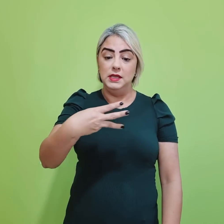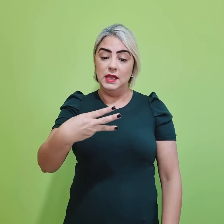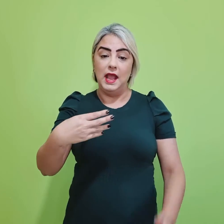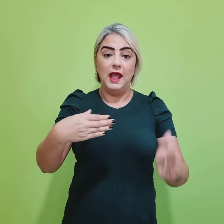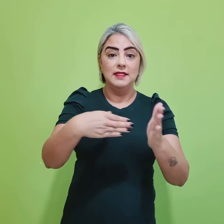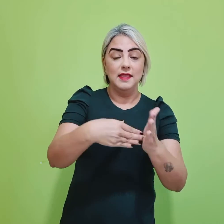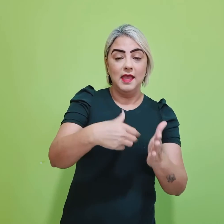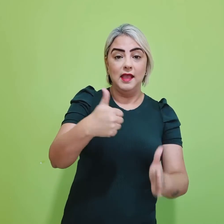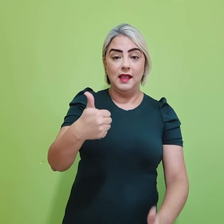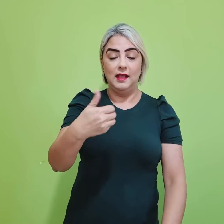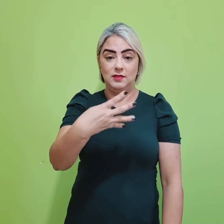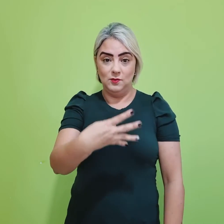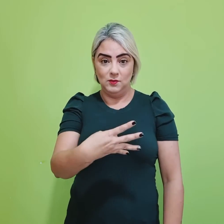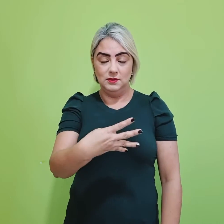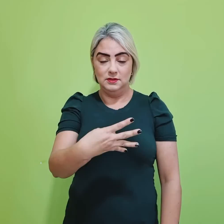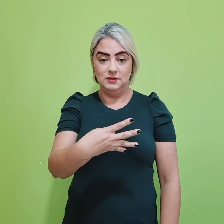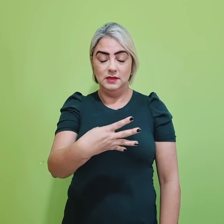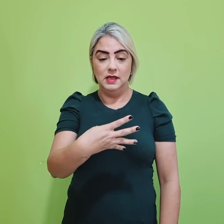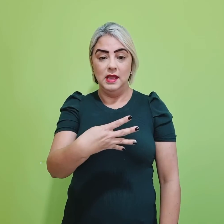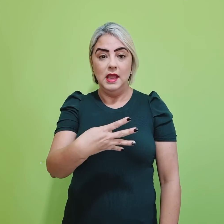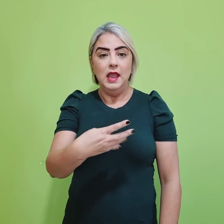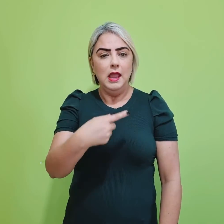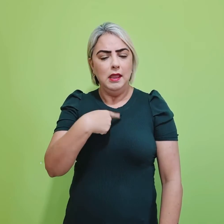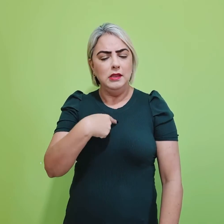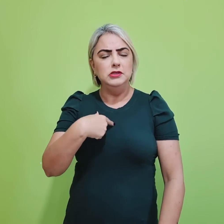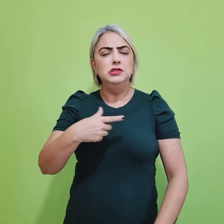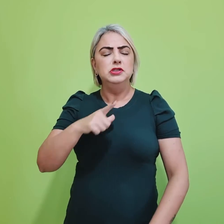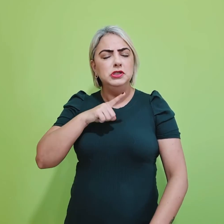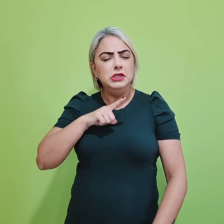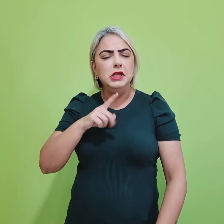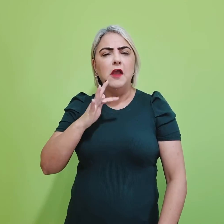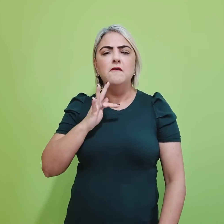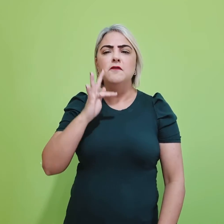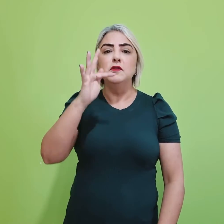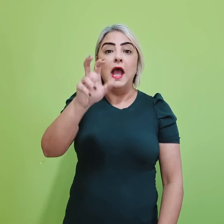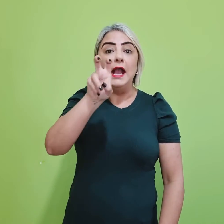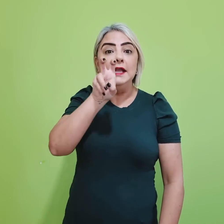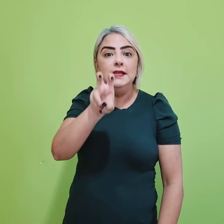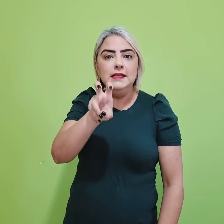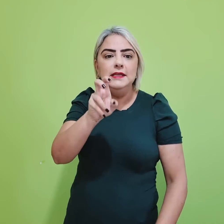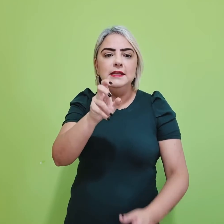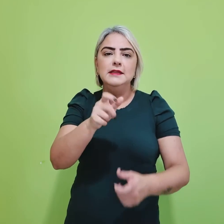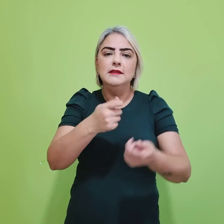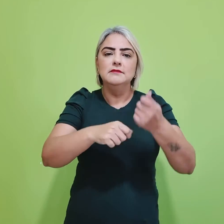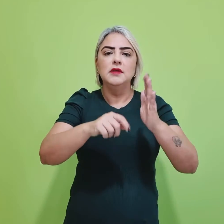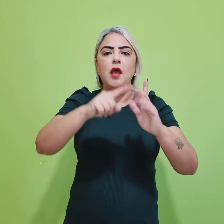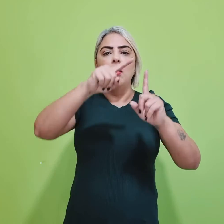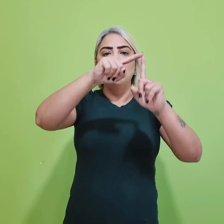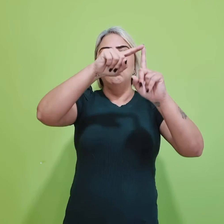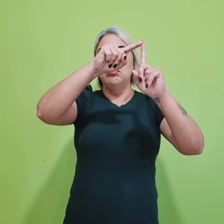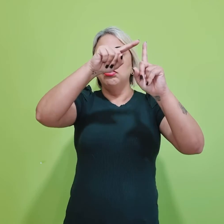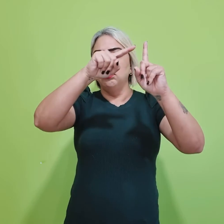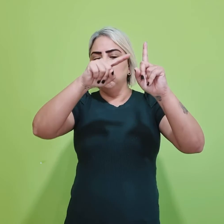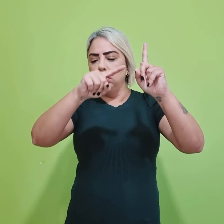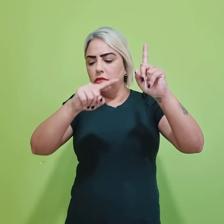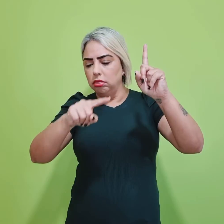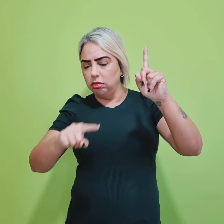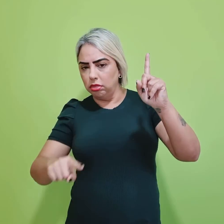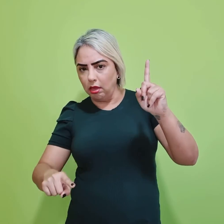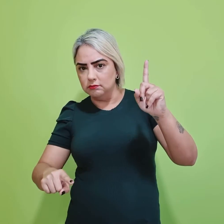e 2014 e aspirava a se tornar a 5ª, caiu vertiginosa